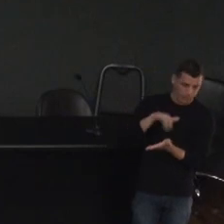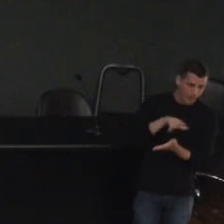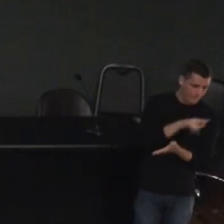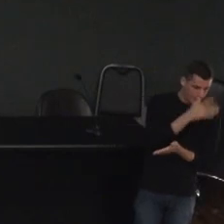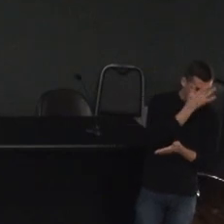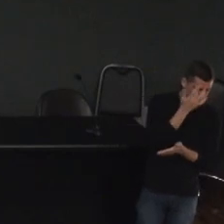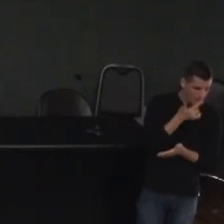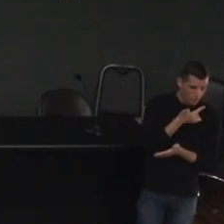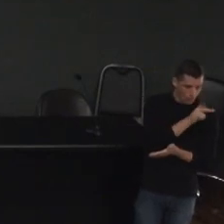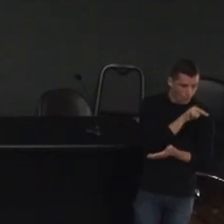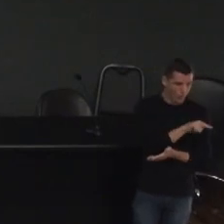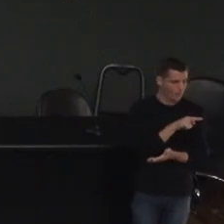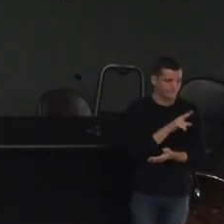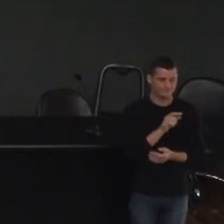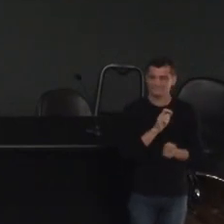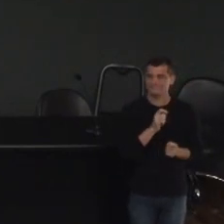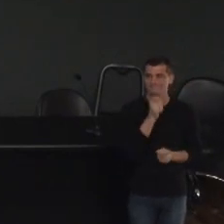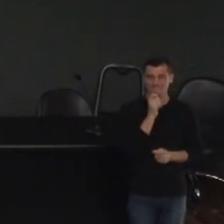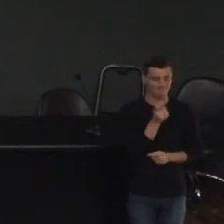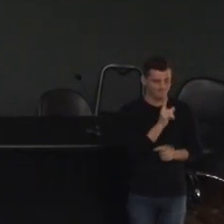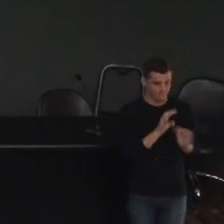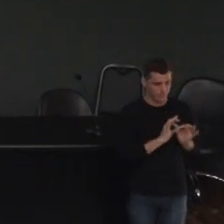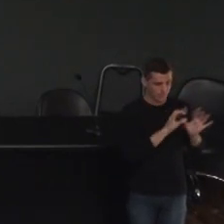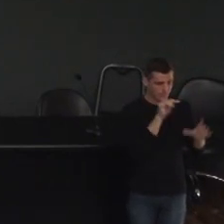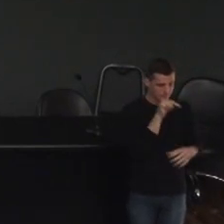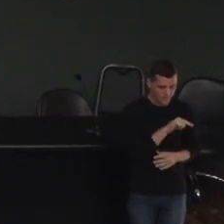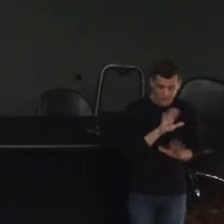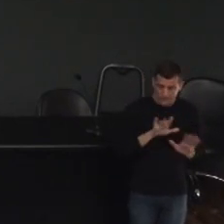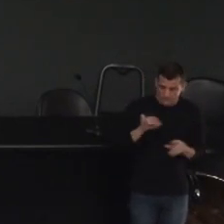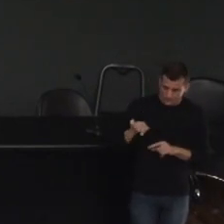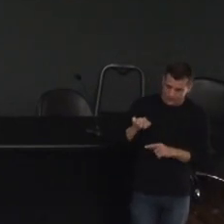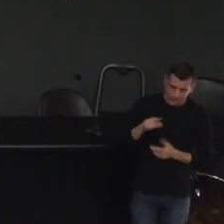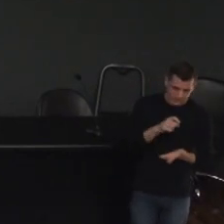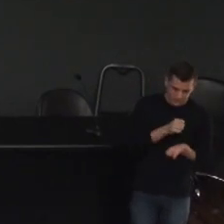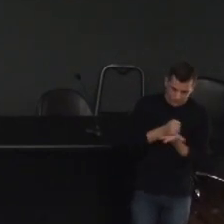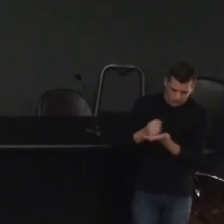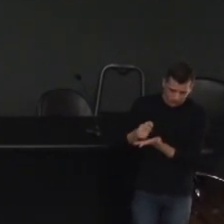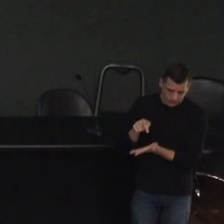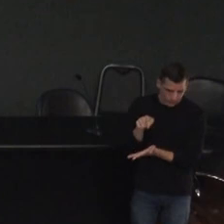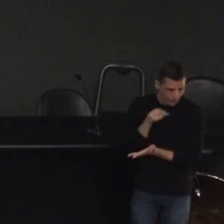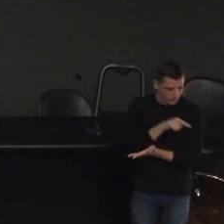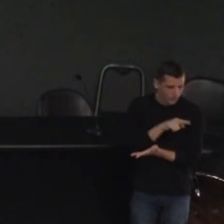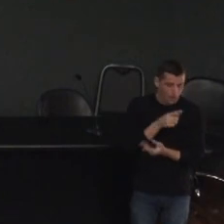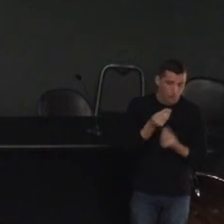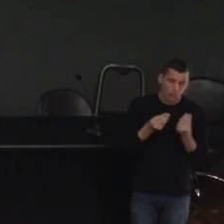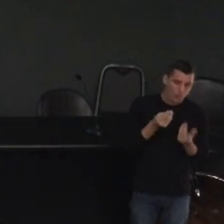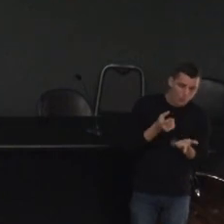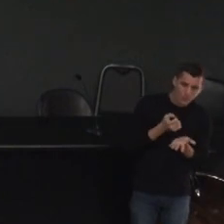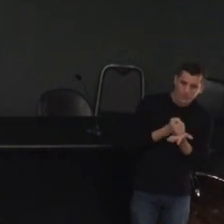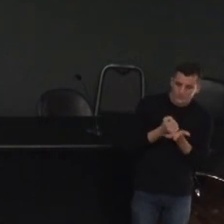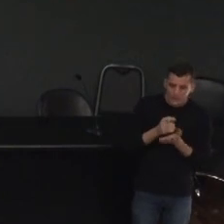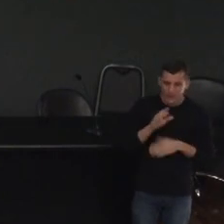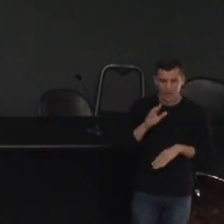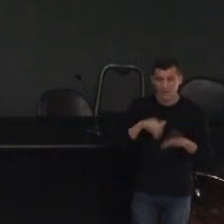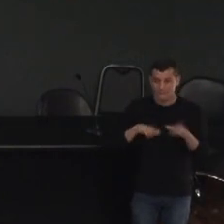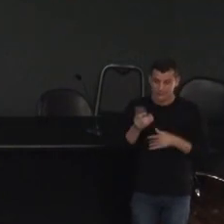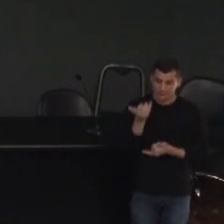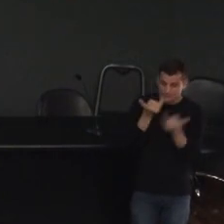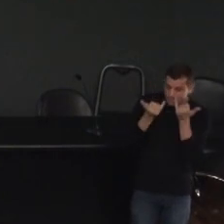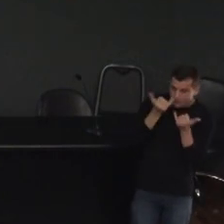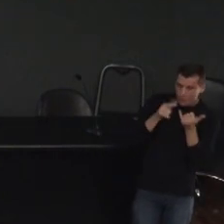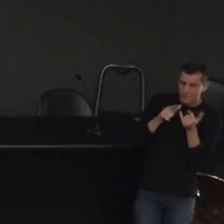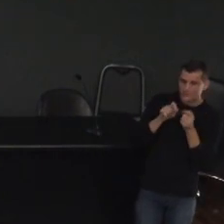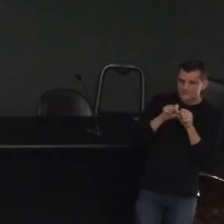autorizada mas mesmo assim o contratado um contrata e o dado vaza ou tem um incidente de segurança no